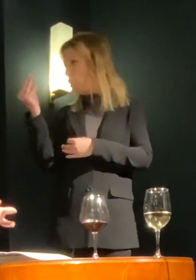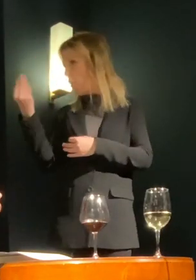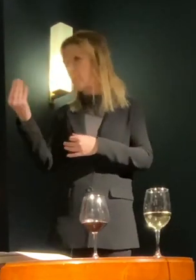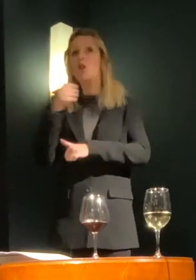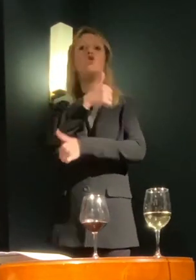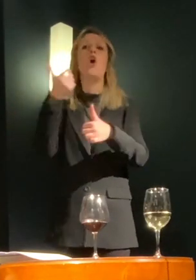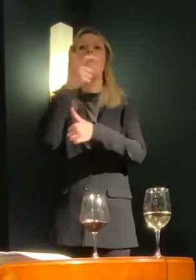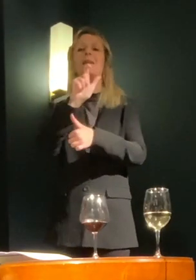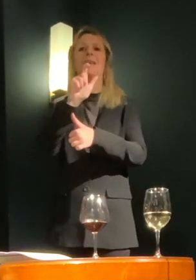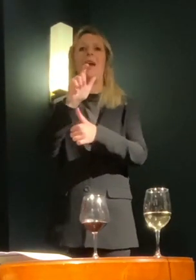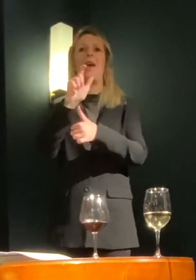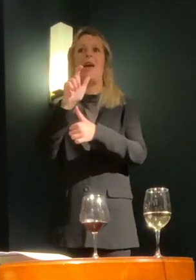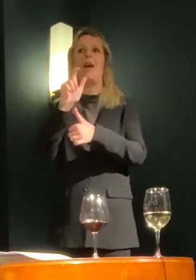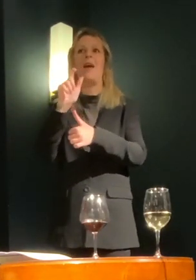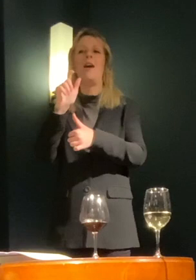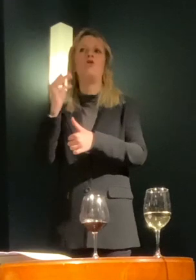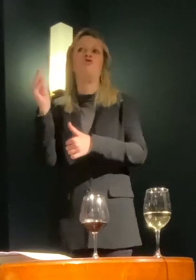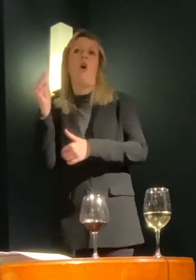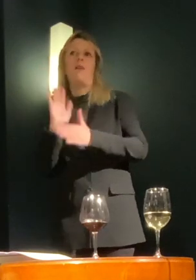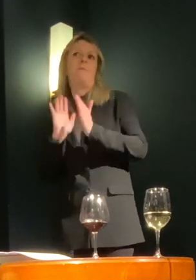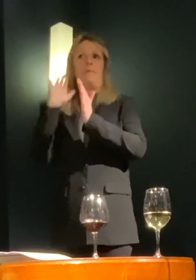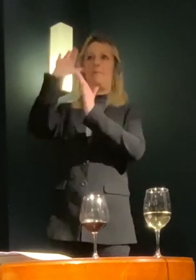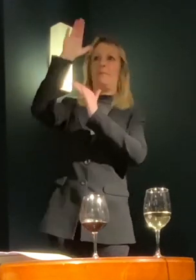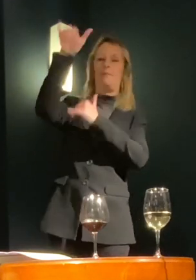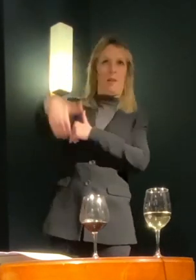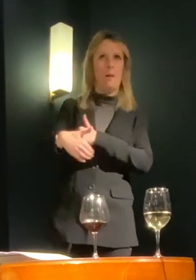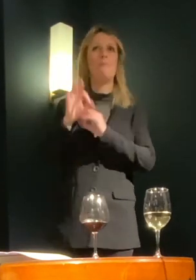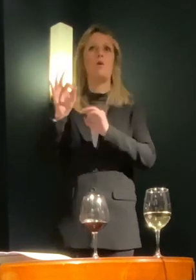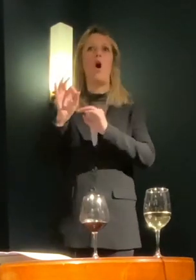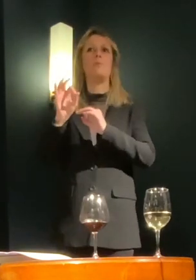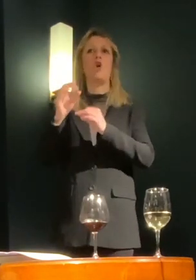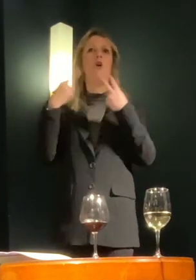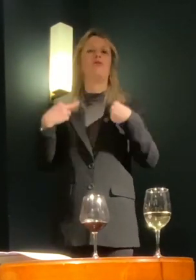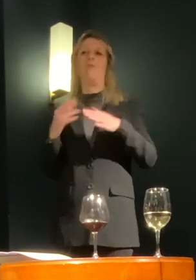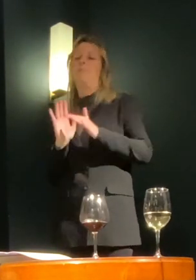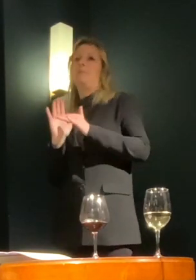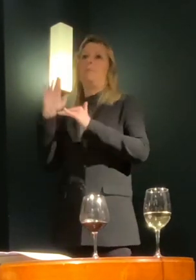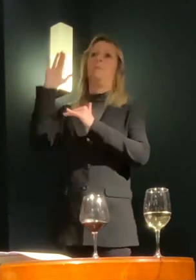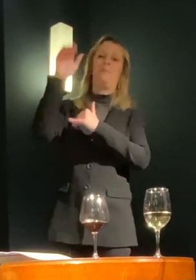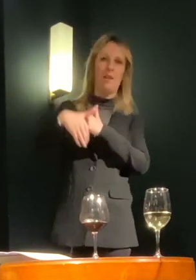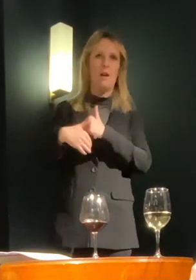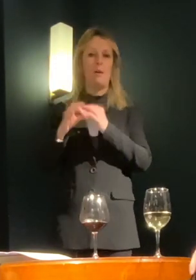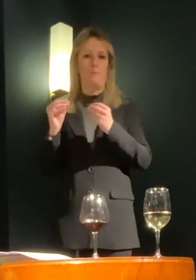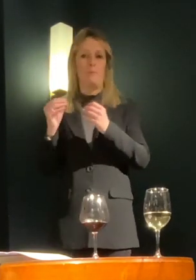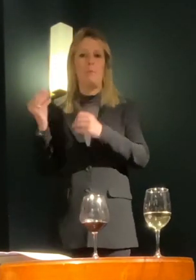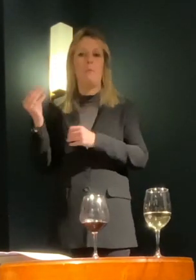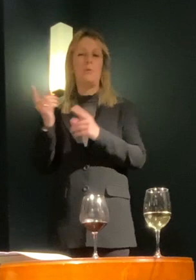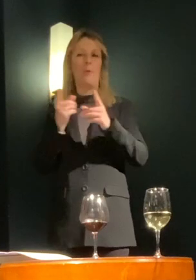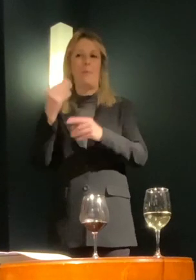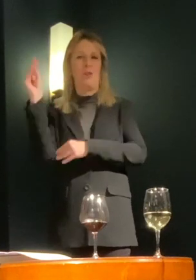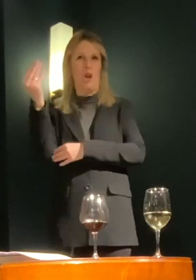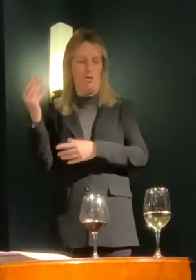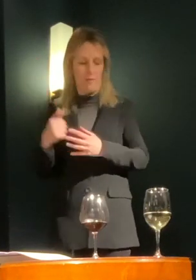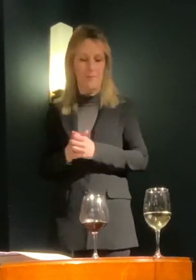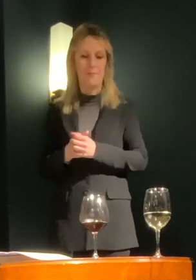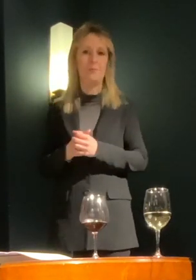proprio, sì. L'adolescenza è veramente una questione di sopravvivenza animale, perché durante l'adolescenza, peraltro tu... È proprio per